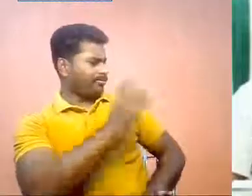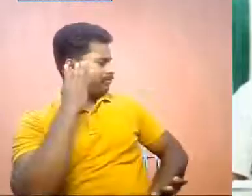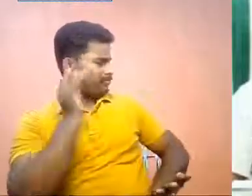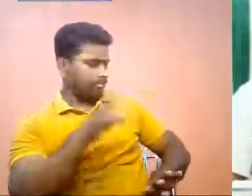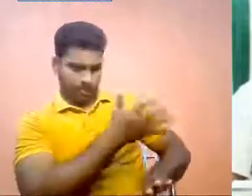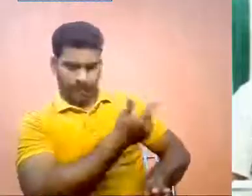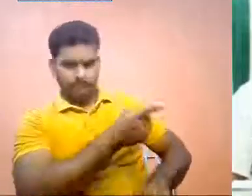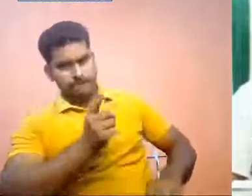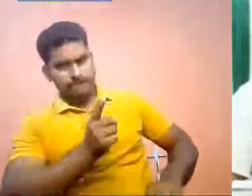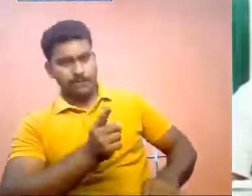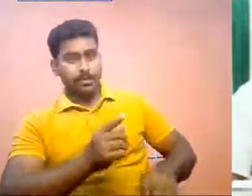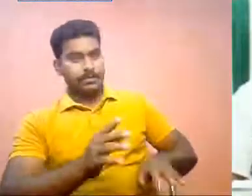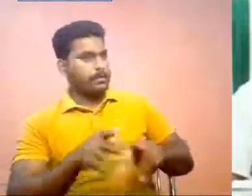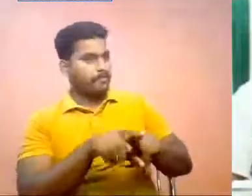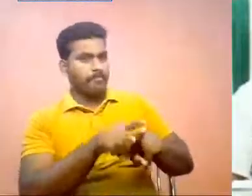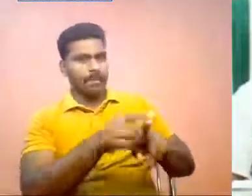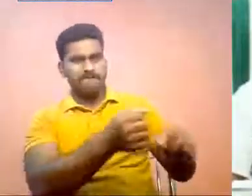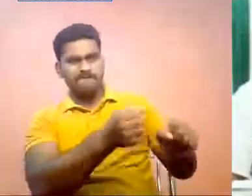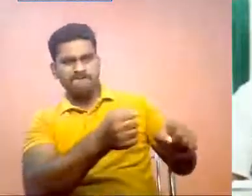ബലപ്രയോഗത്തിലൂടെ തിരിച്ചയക്കുകയോ ചെയ്യുന്നത്